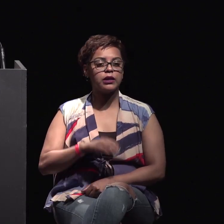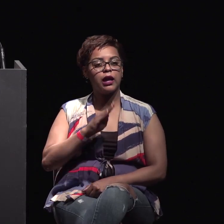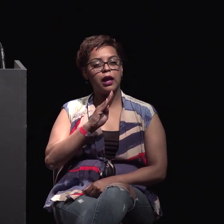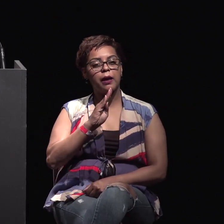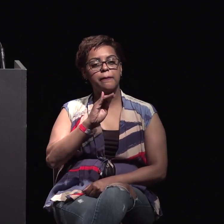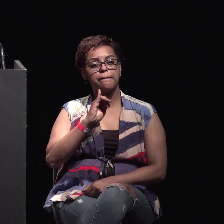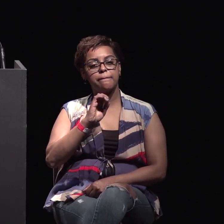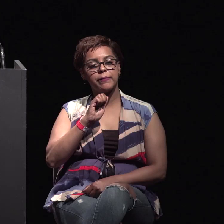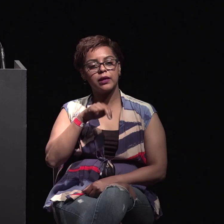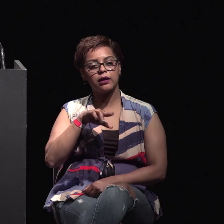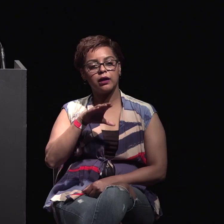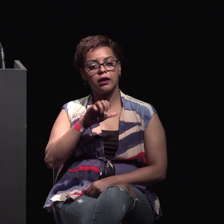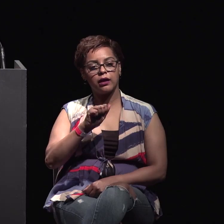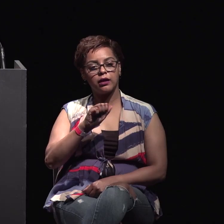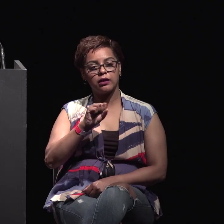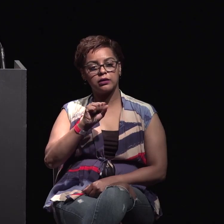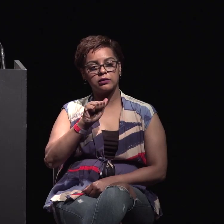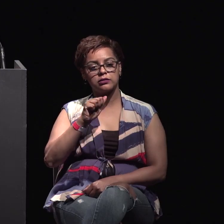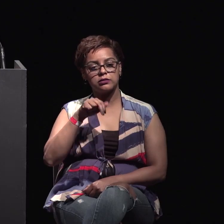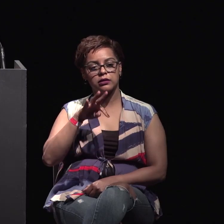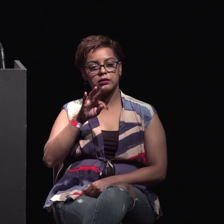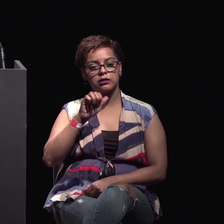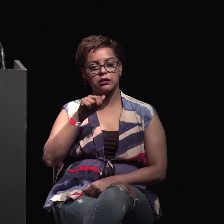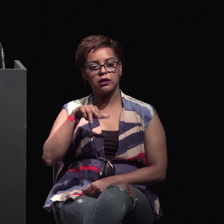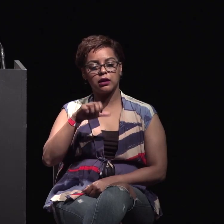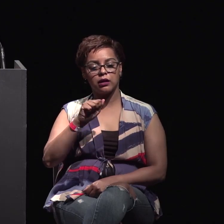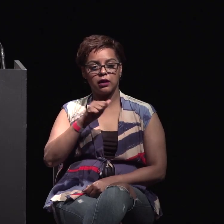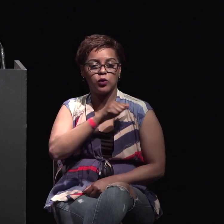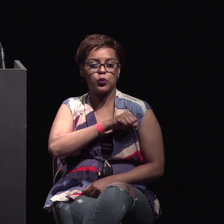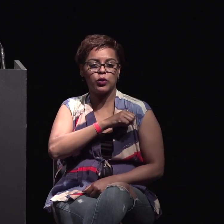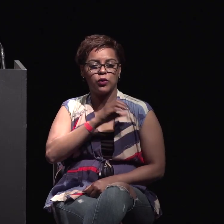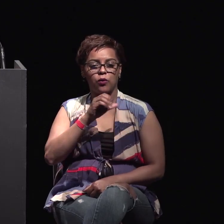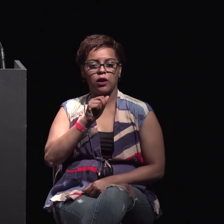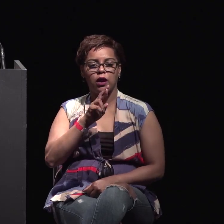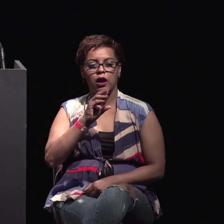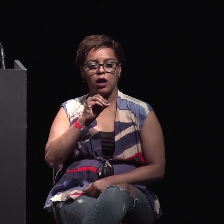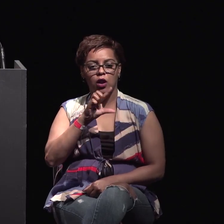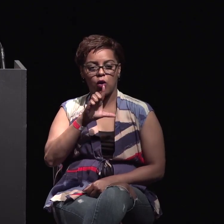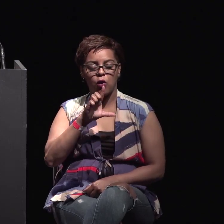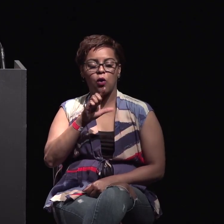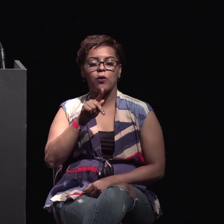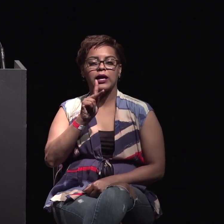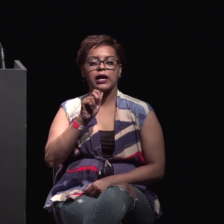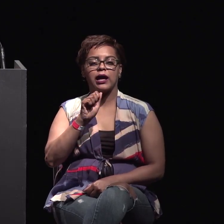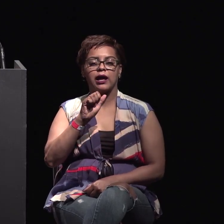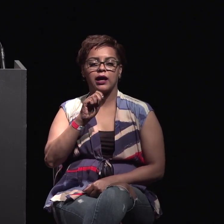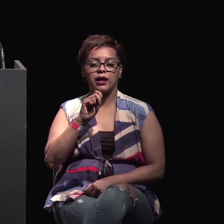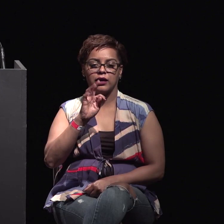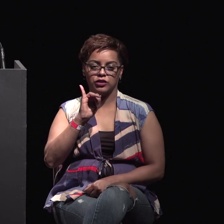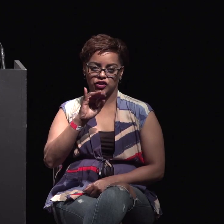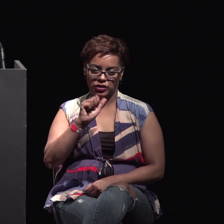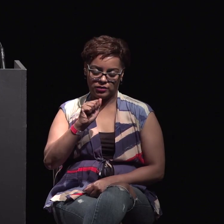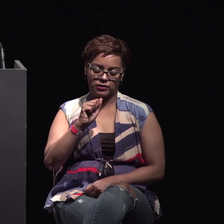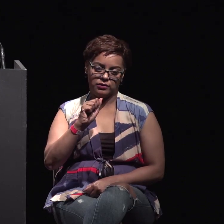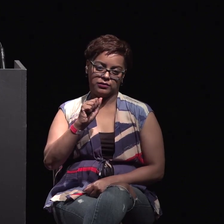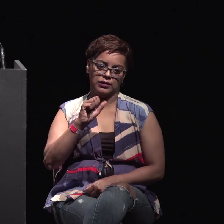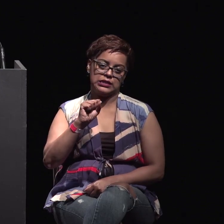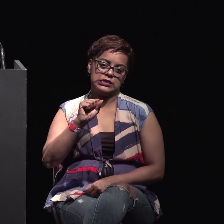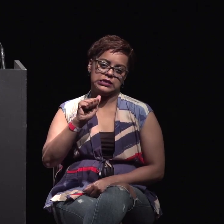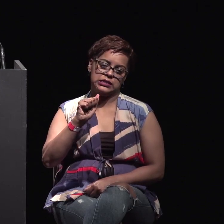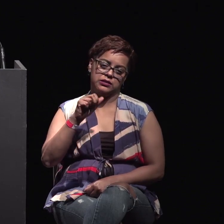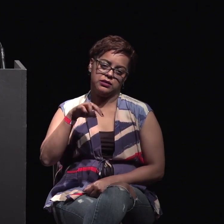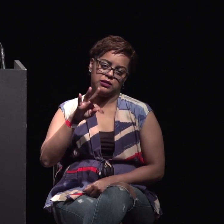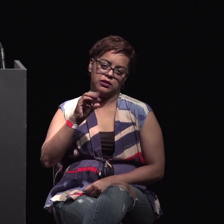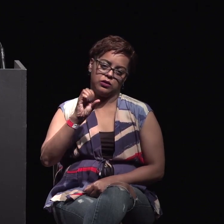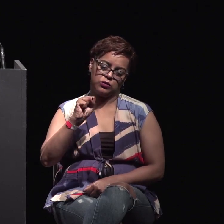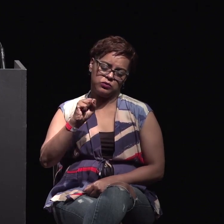Bianca Santana, no Rio de Janeiro, a Carol Rocha e a Kátia Costa Santos, entre várias